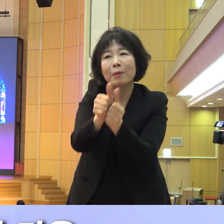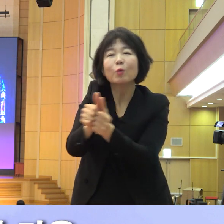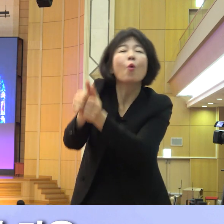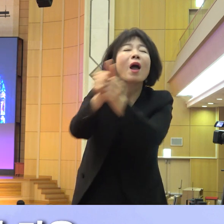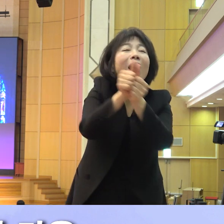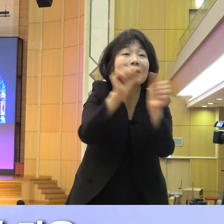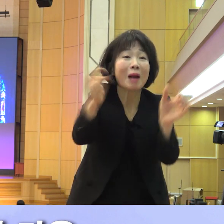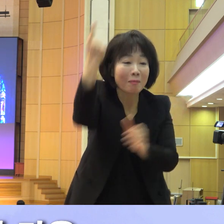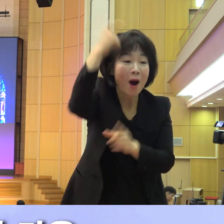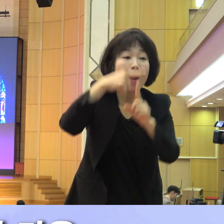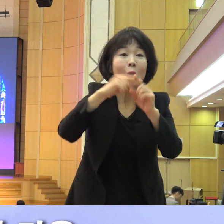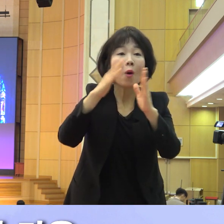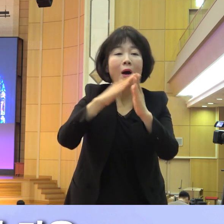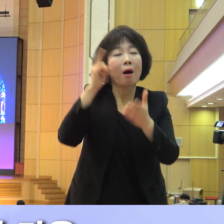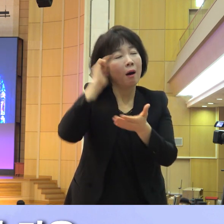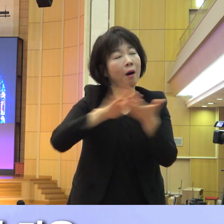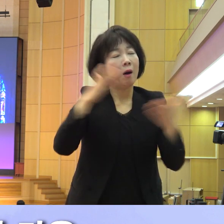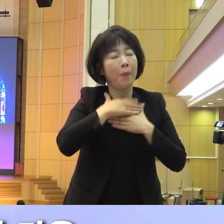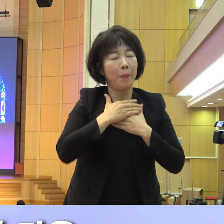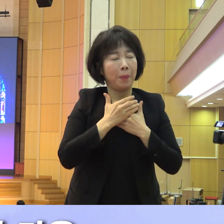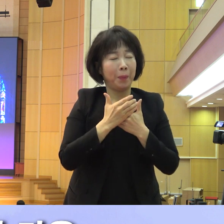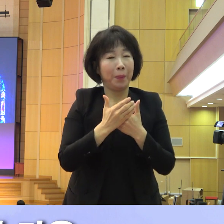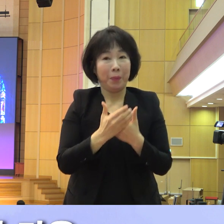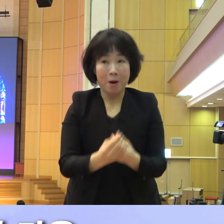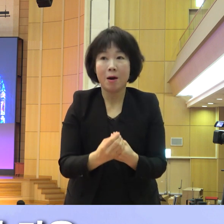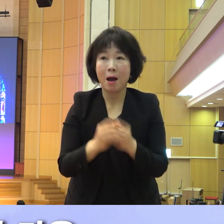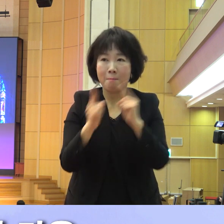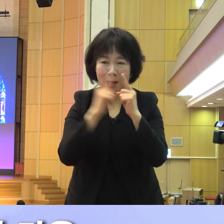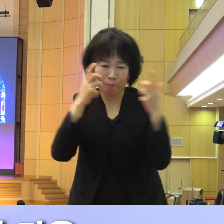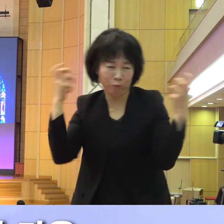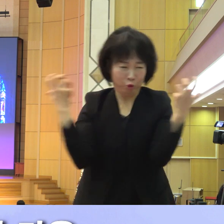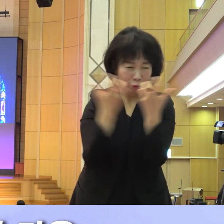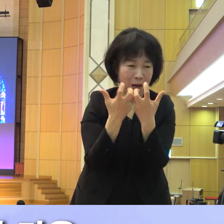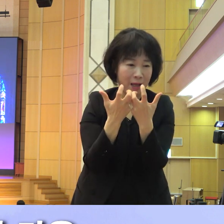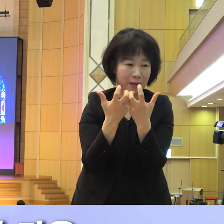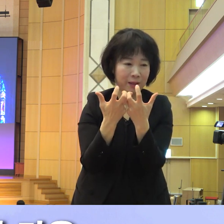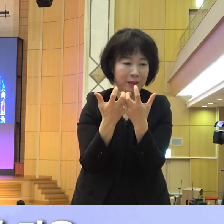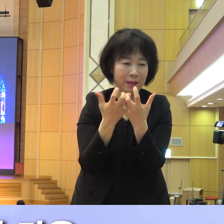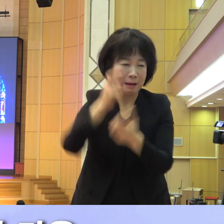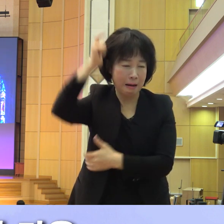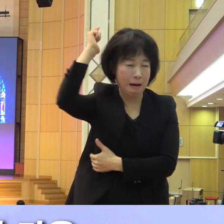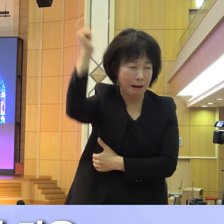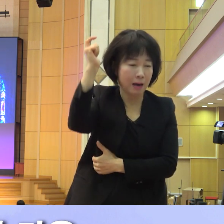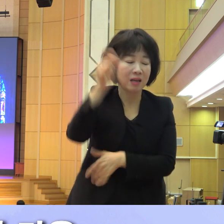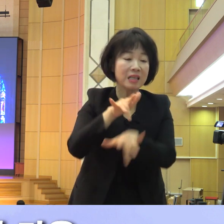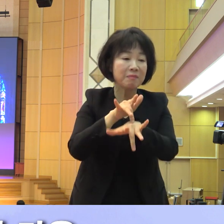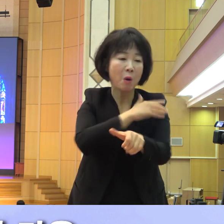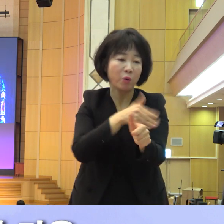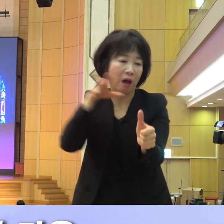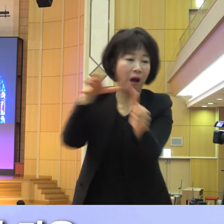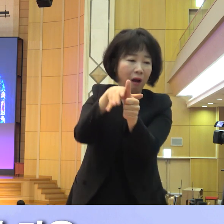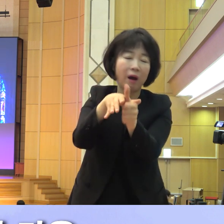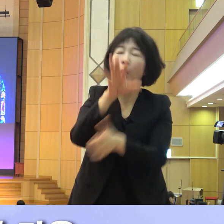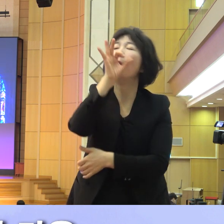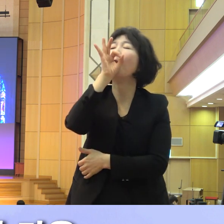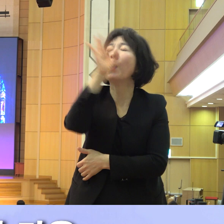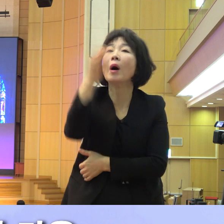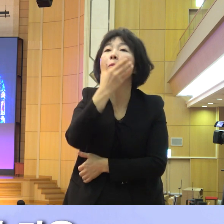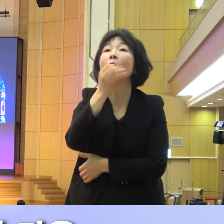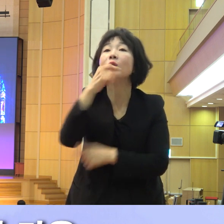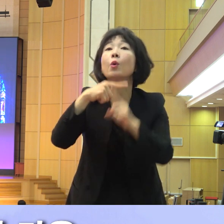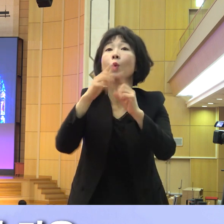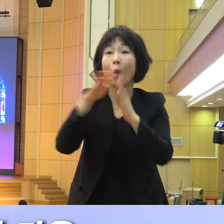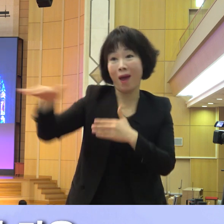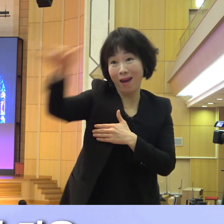말미암아 교회는 평안한 가운데 말씀으로 든든히 서가는 반석에 세운 교회, 음부의 권세가 이기지 못하는 복된